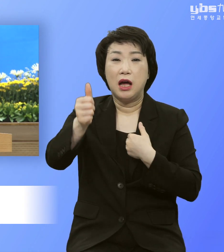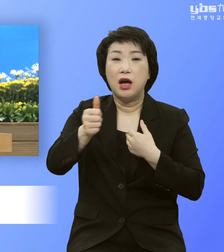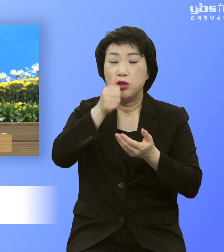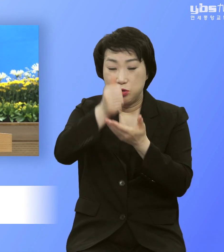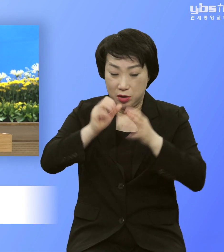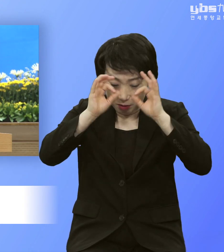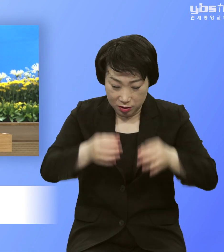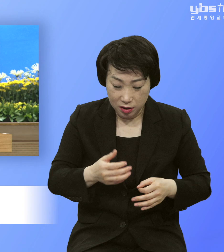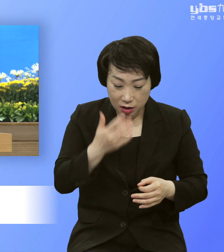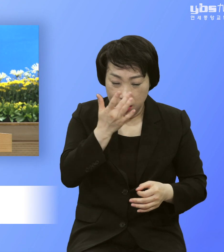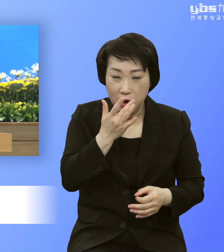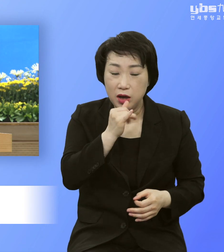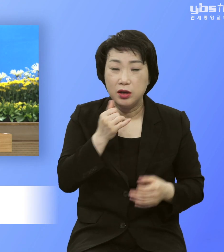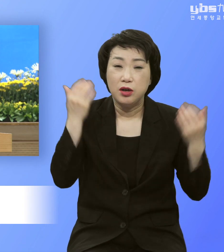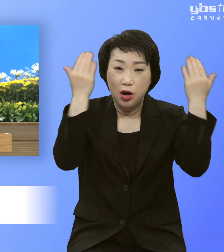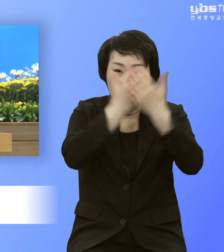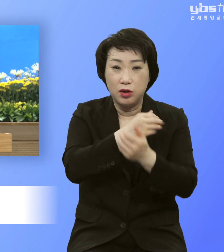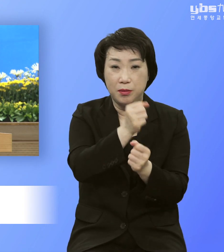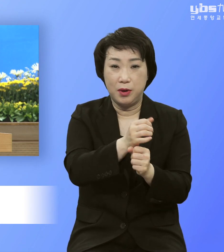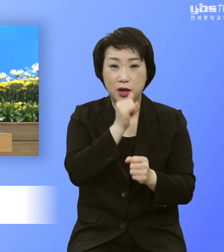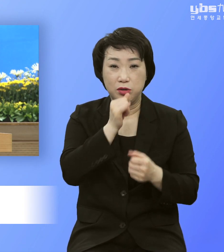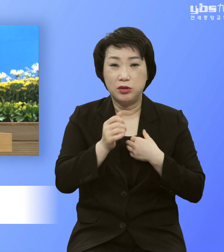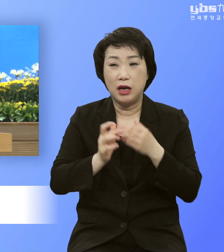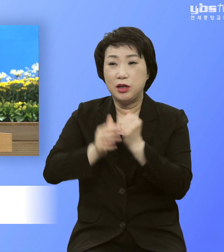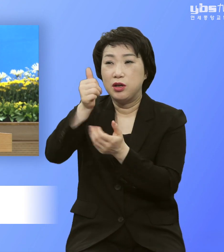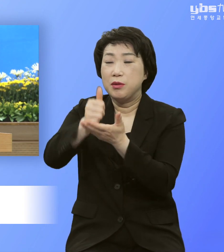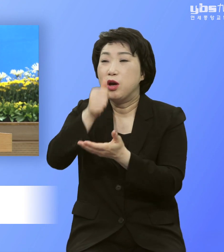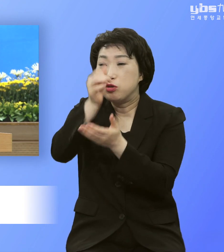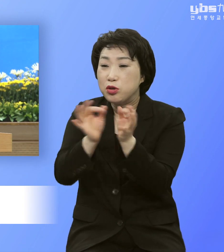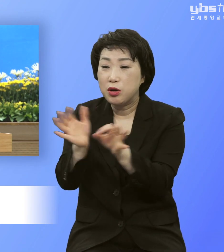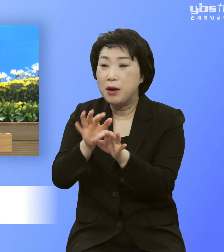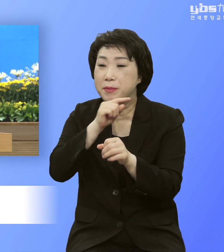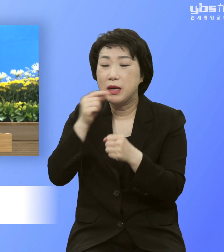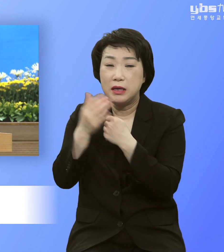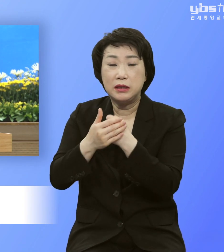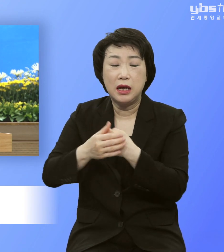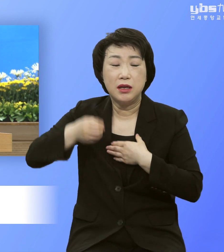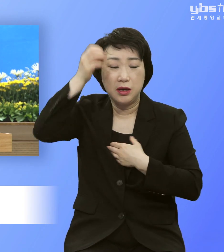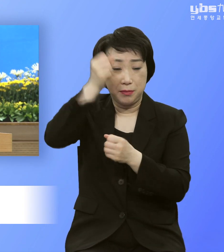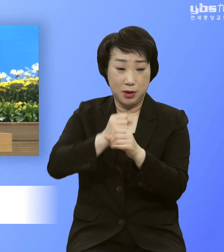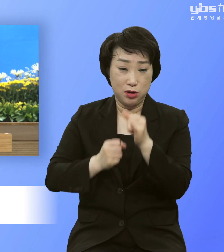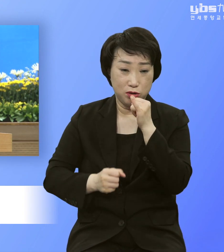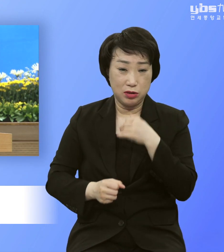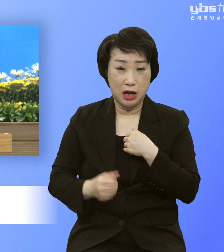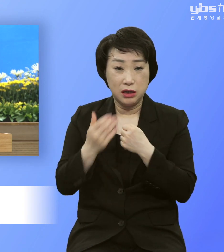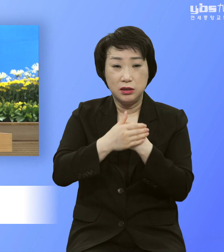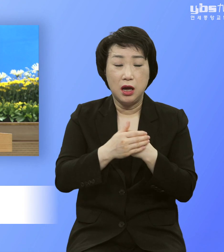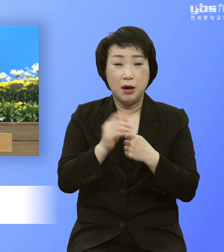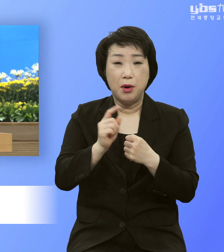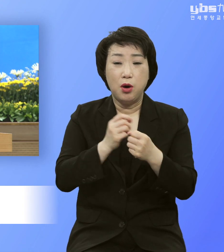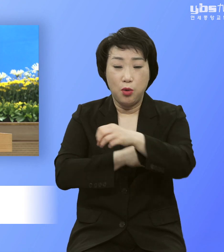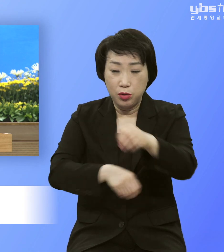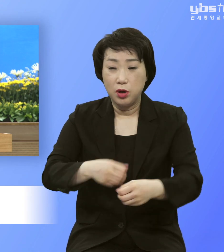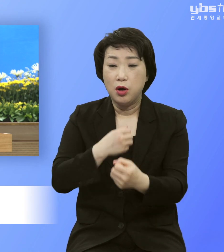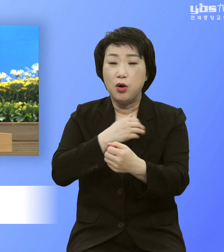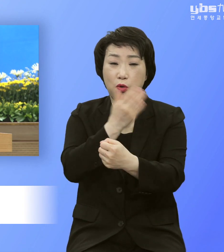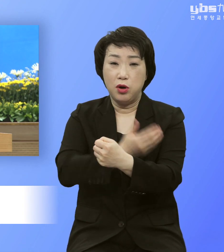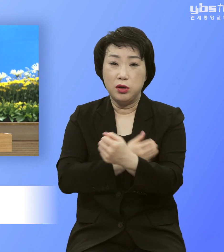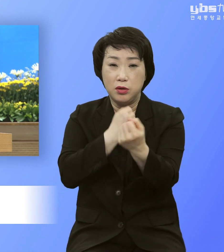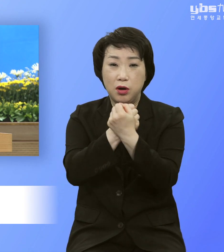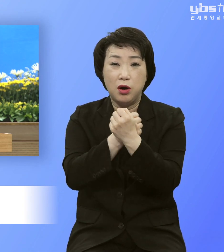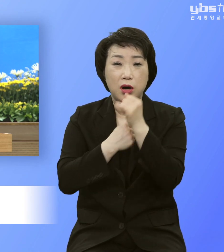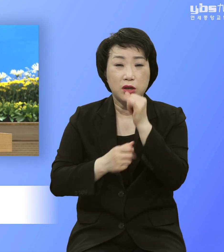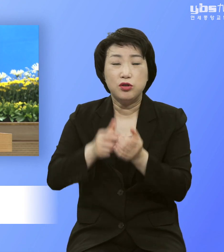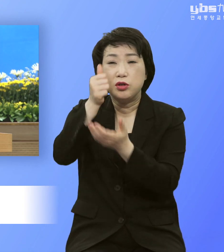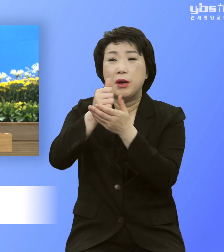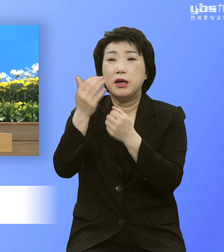죄를 발견하지 못하게 나의 눈을 가리고 귀를 가리고 예수 그리스도 속죄 피의 은혜를 망각하게 만들고 은혜가 권리가 되어서 주님이 내게 주신